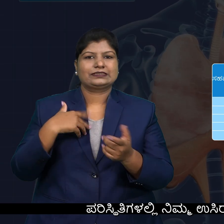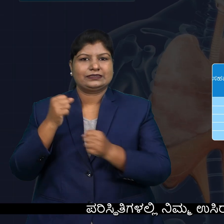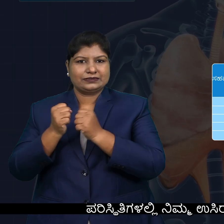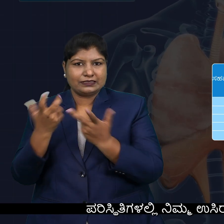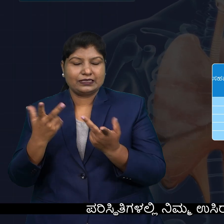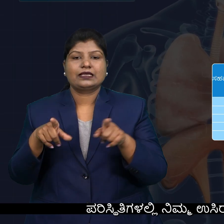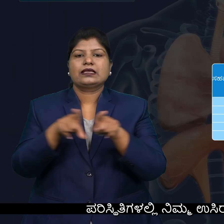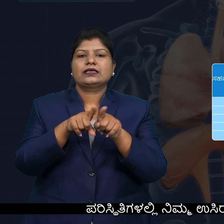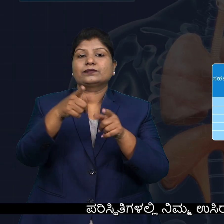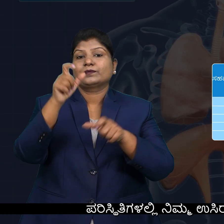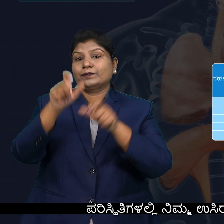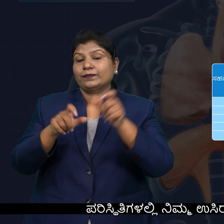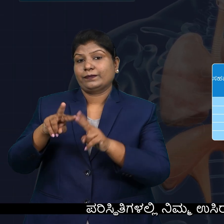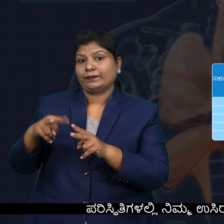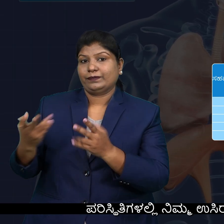ಹೋಲಿಸಿ.